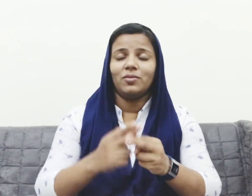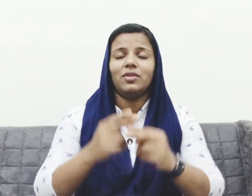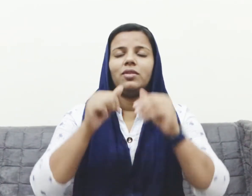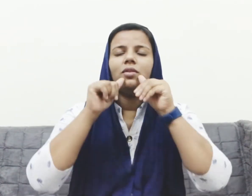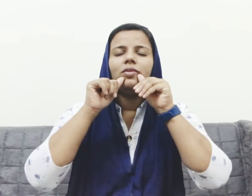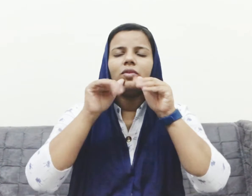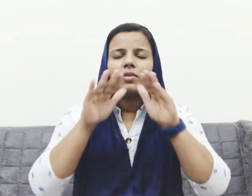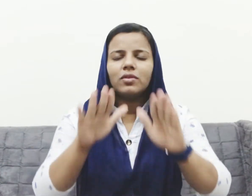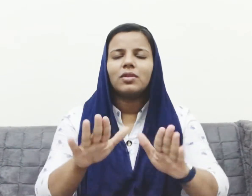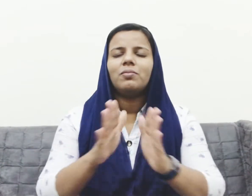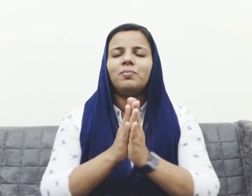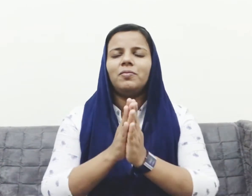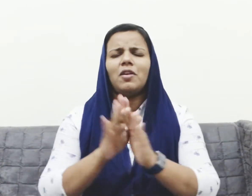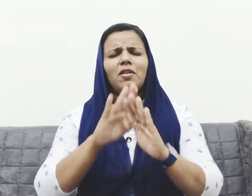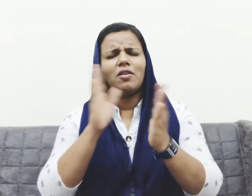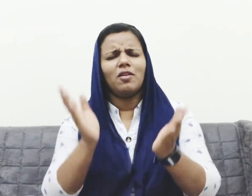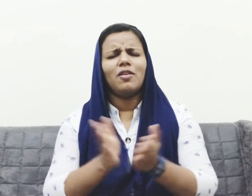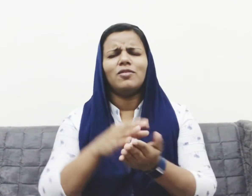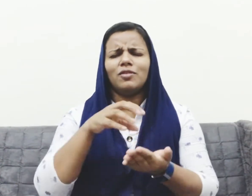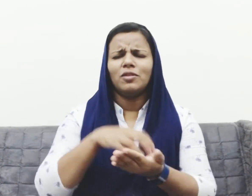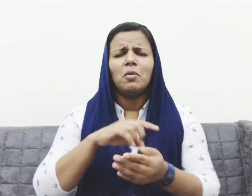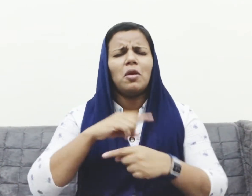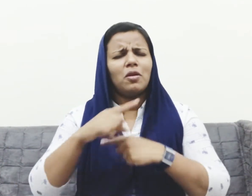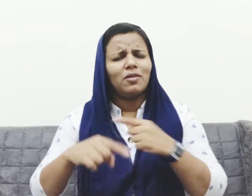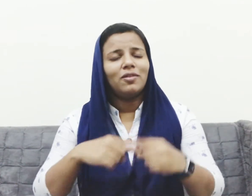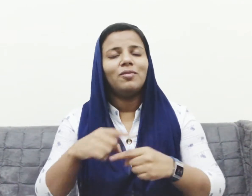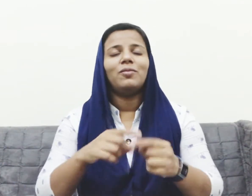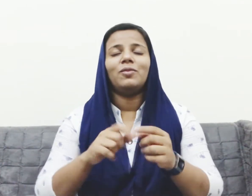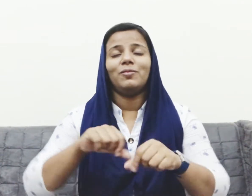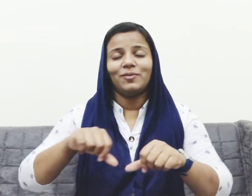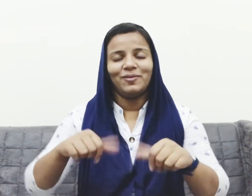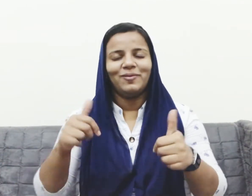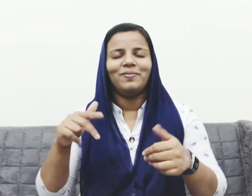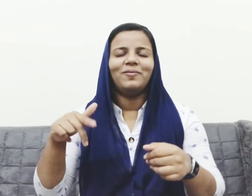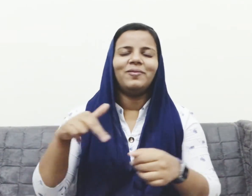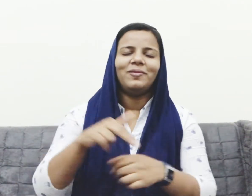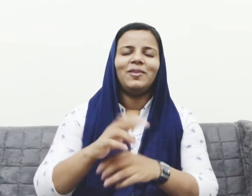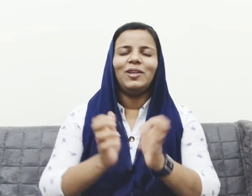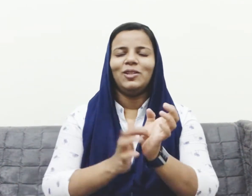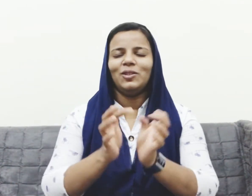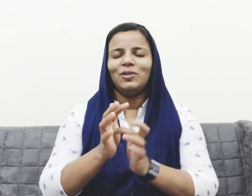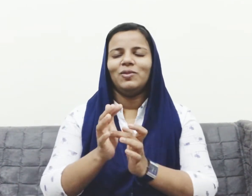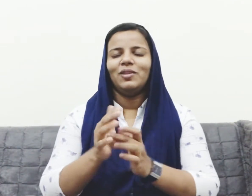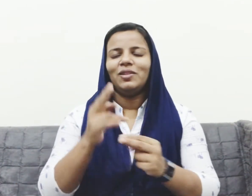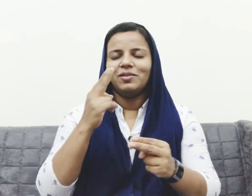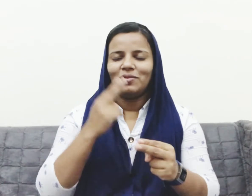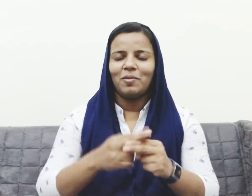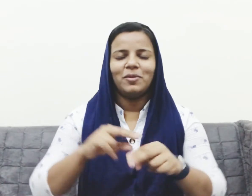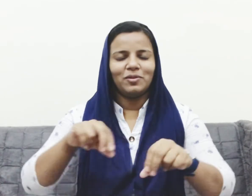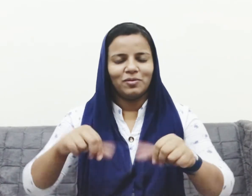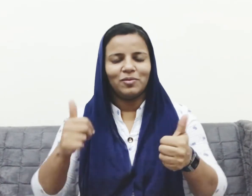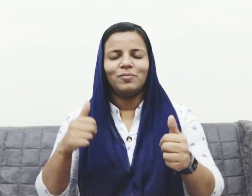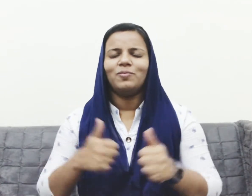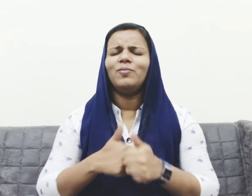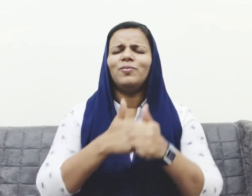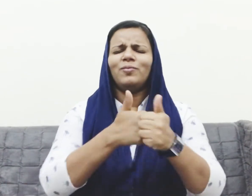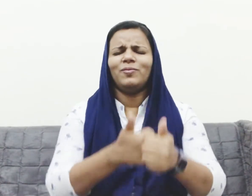നാമത്തിൽ അനുഗ്രഹിക്കപ്പെടട്ടെ. എല്ലായിടത്തും എല്ലായ്പ്പോഴും ജയോത്സവമായി നടത്തുന്നു യേശു ക്രിസ്തുവിൻ്റെ നാമത്തിൽ ഇവർ ജയാളികളായി മുന്നോട്ട് പോട്ടെ